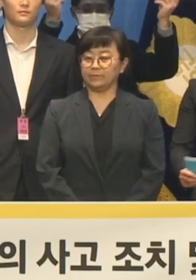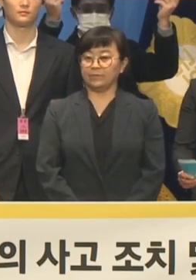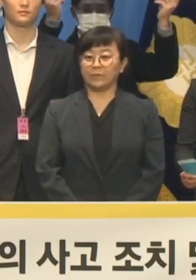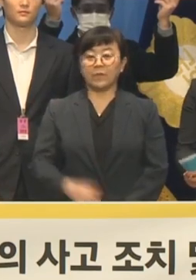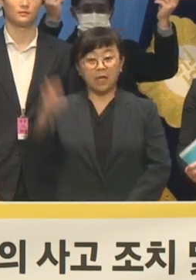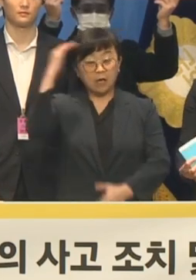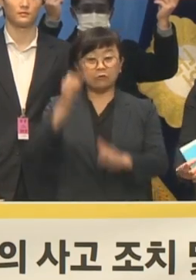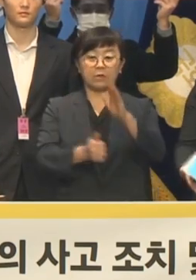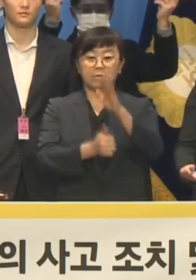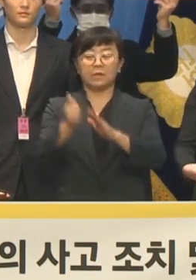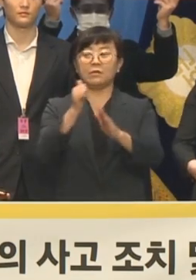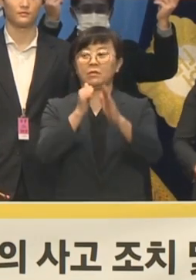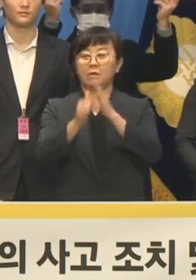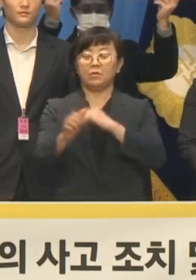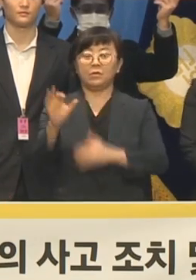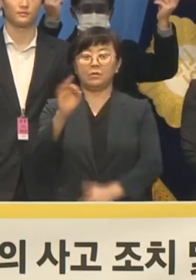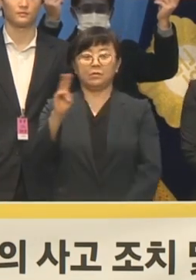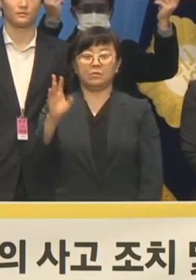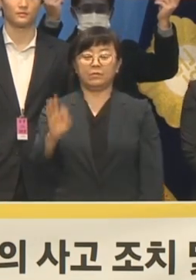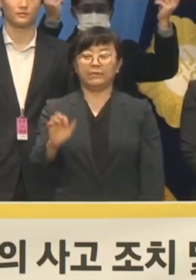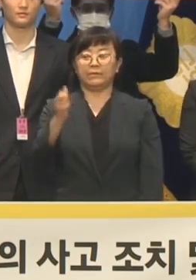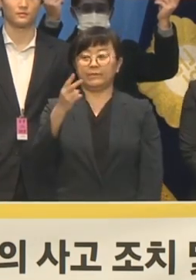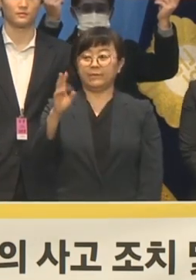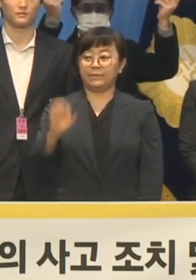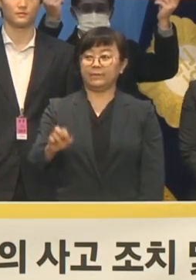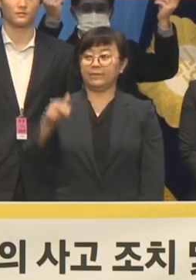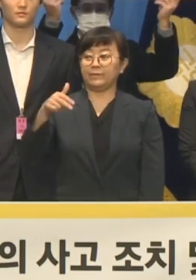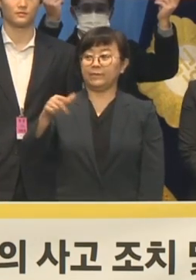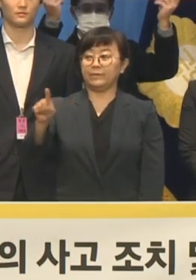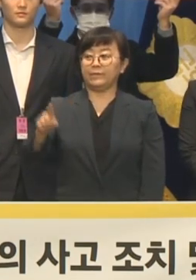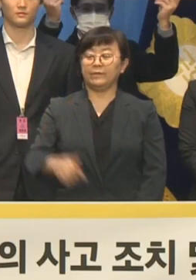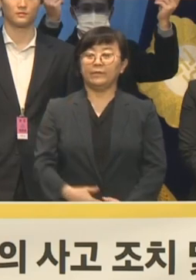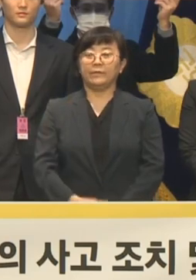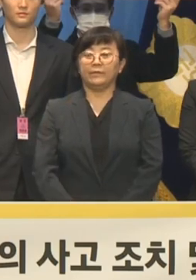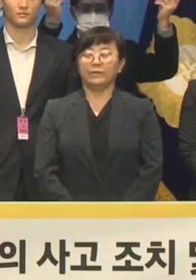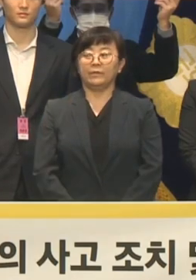한국의 희망 대표 양향자입니다.